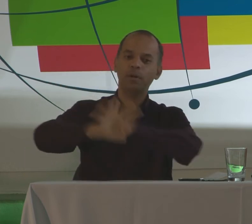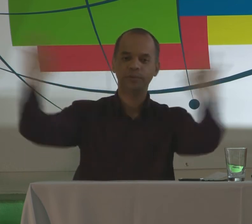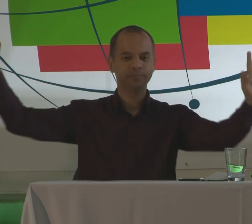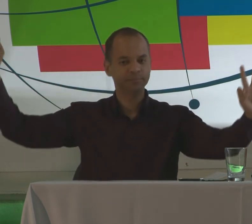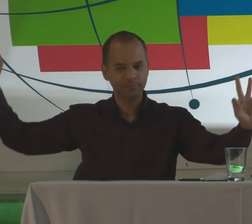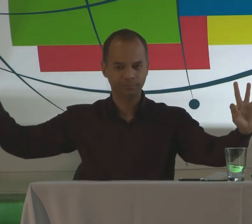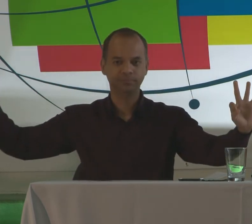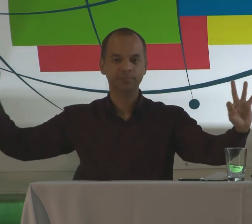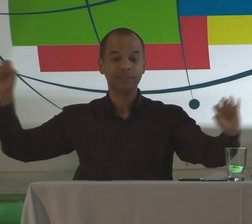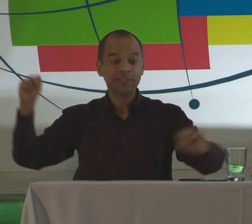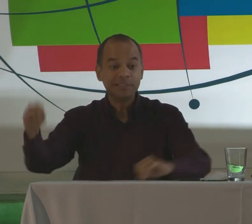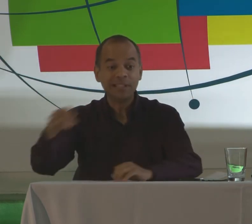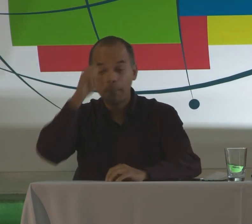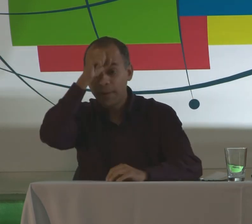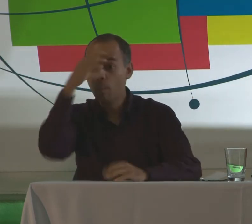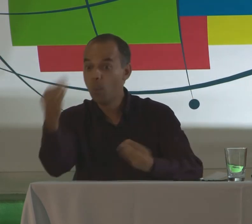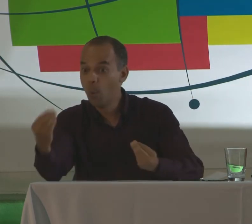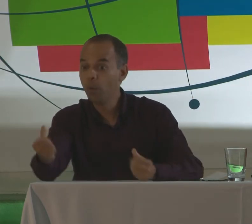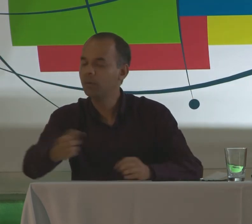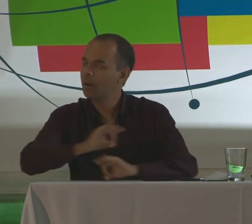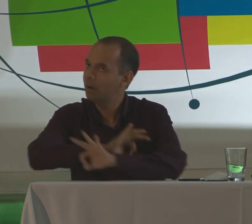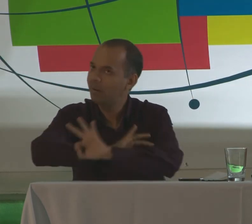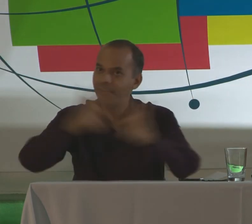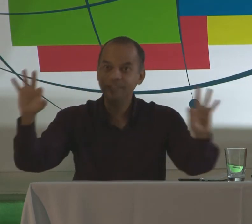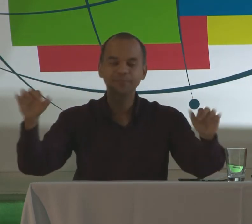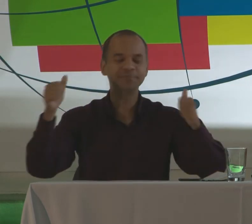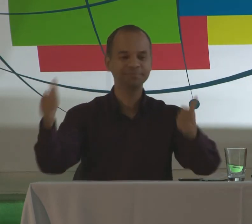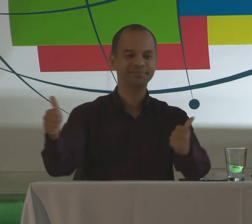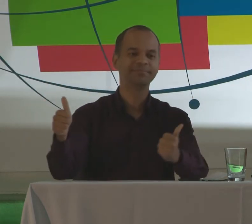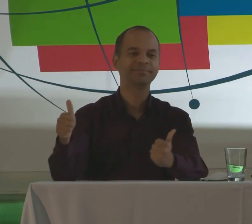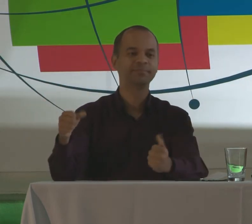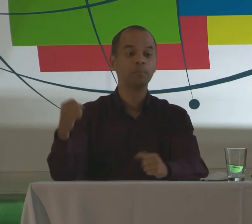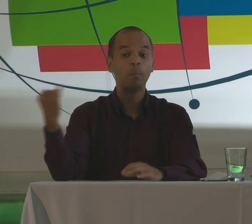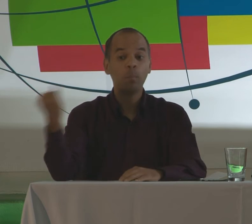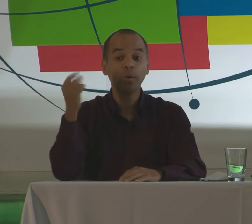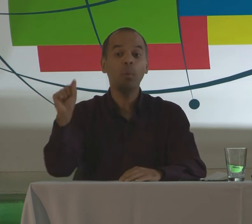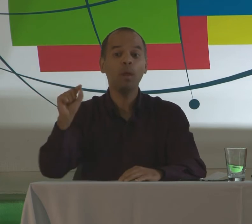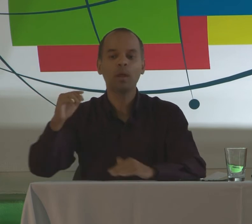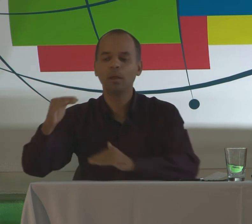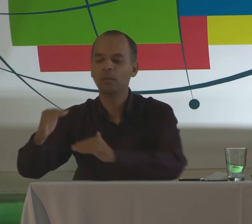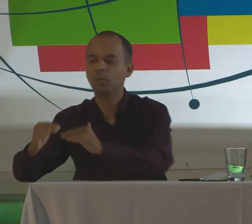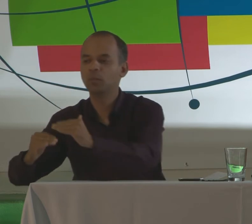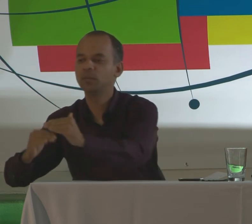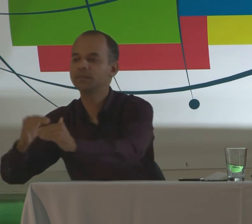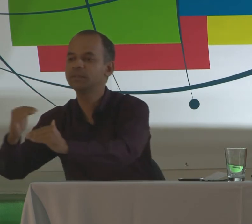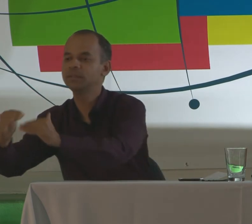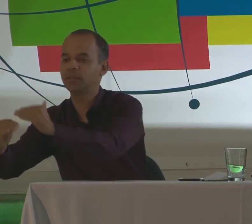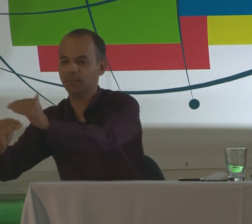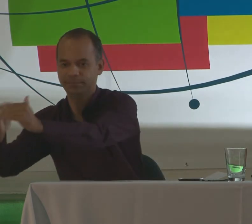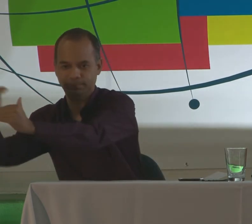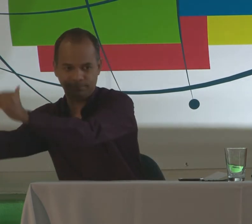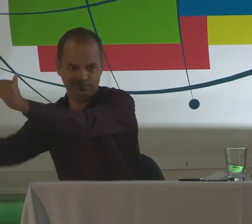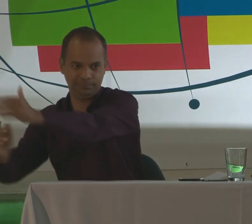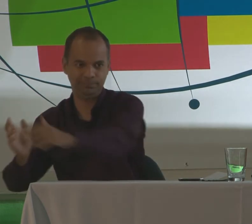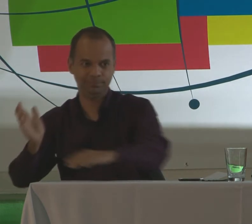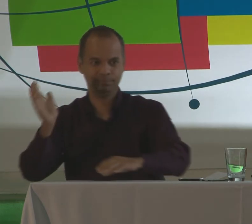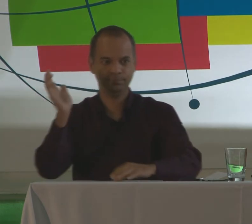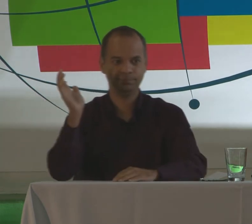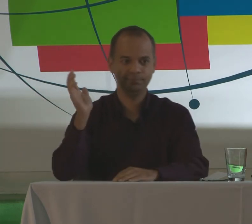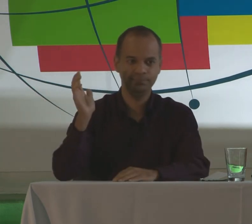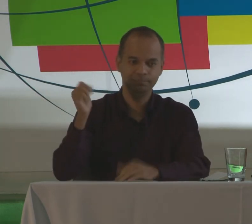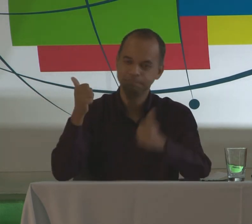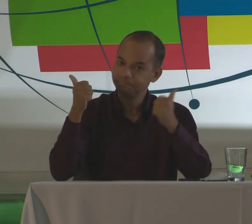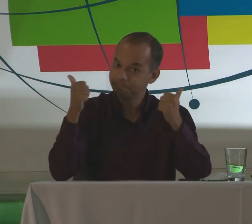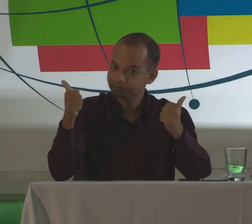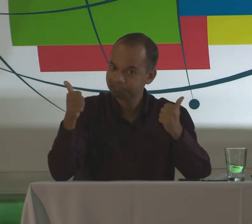ele aprendeu pouco, tá bom, tá ótimo, fica por isso mesmo, né? Então acaba sendo um posicionamento político nesse sentido. Então é